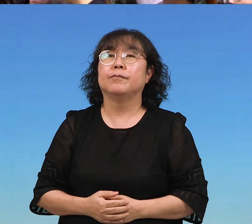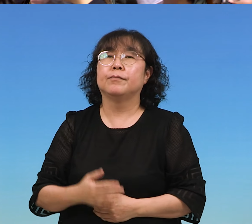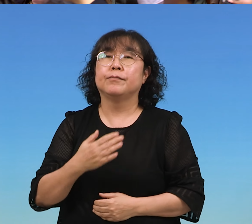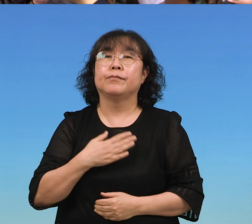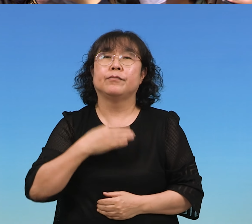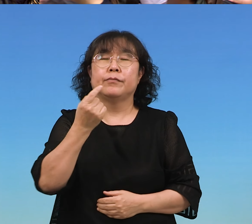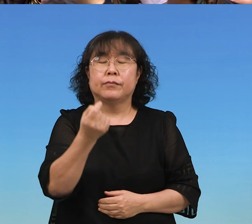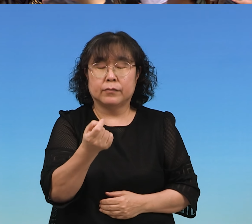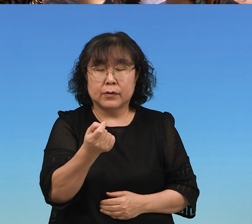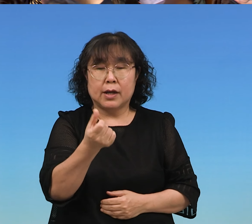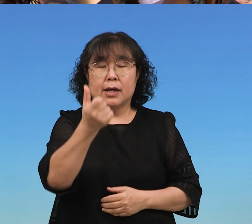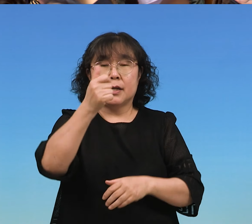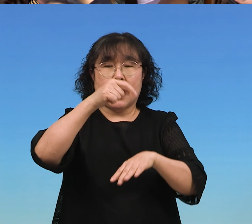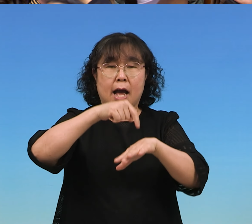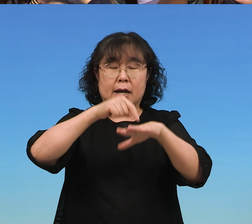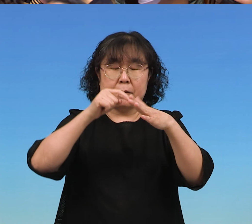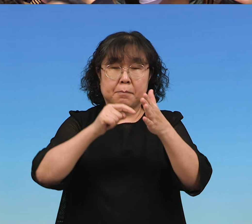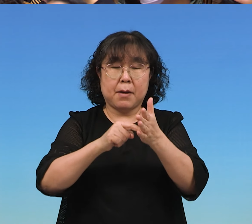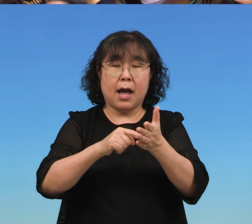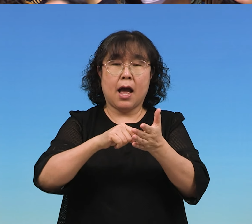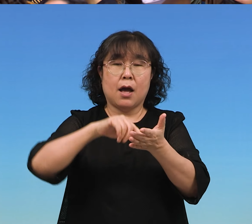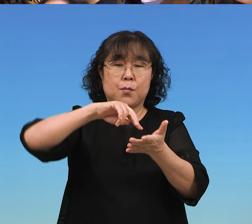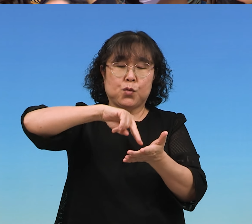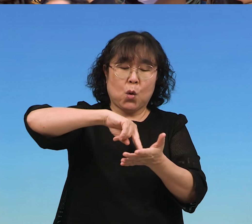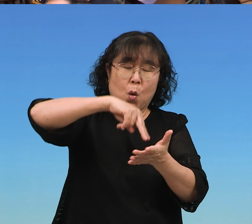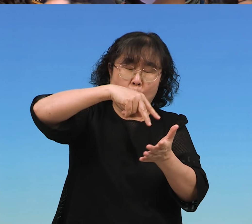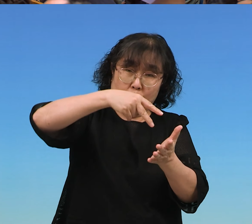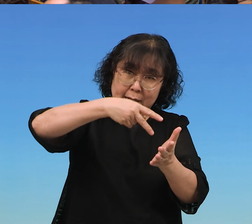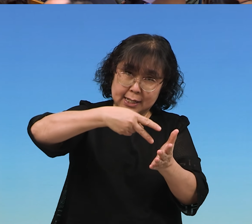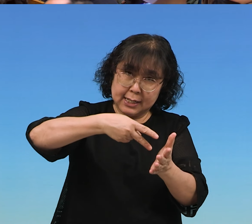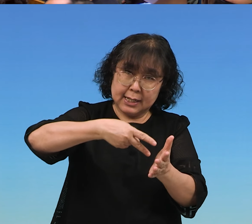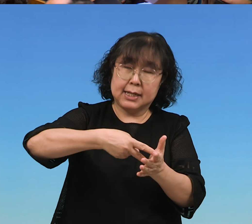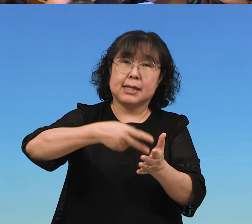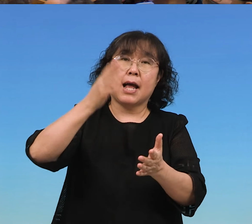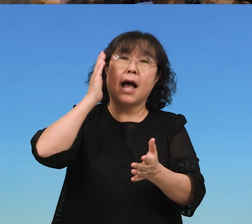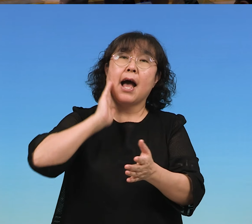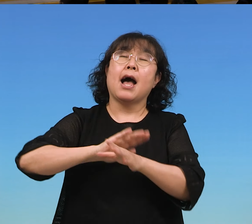참 초라한 우리지만 내 작은 마음 돌이키사